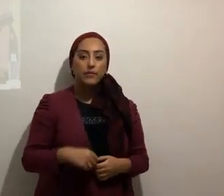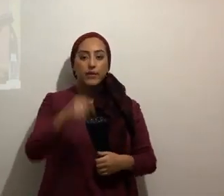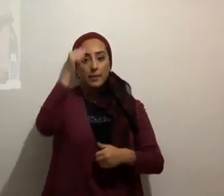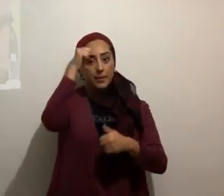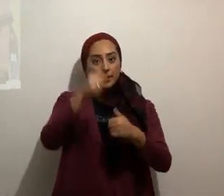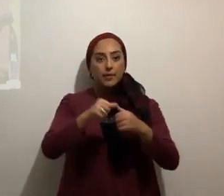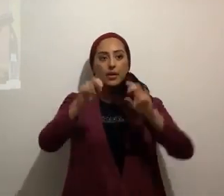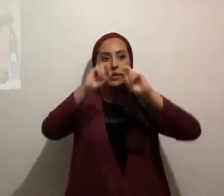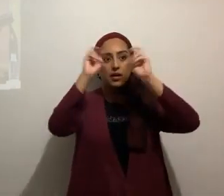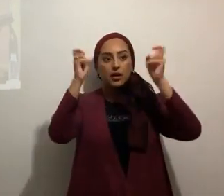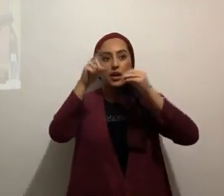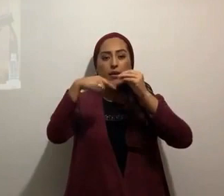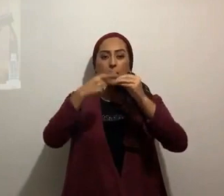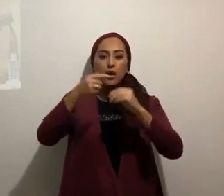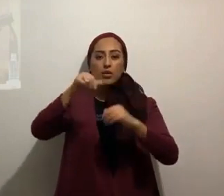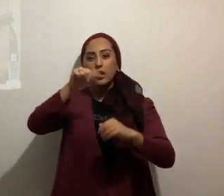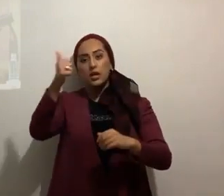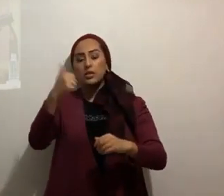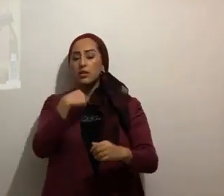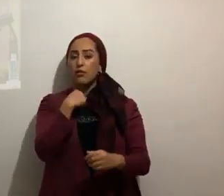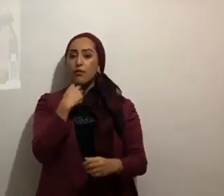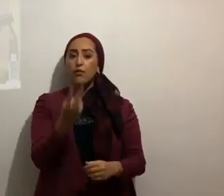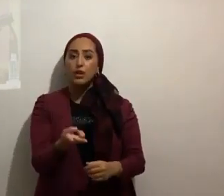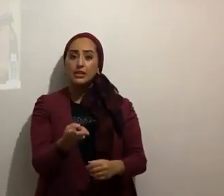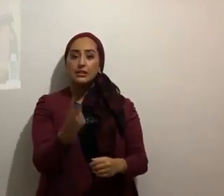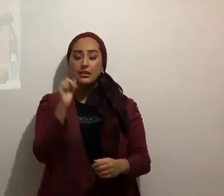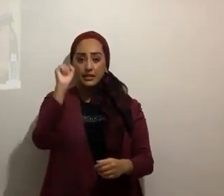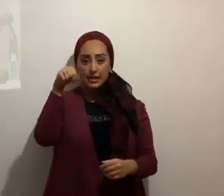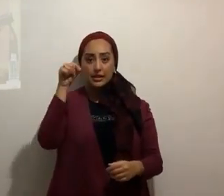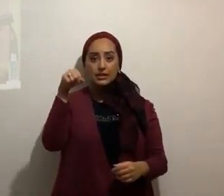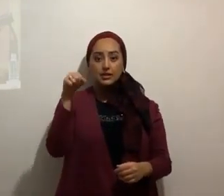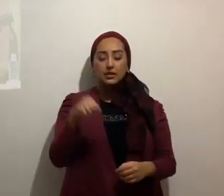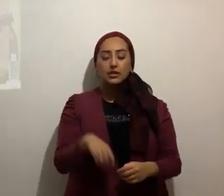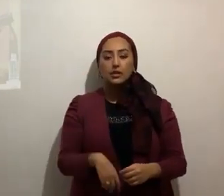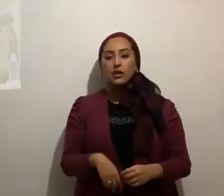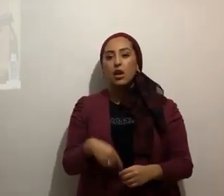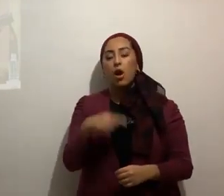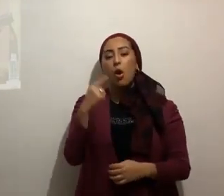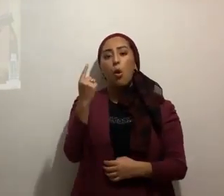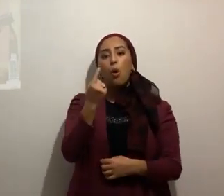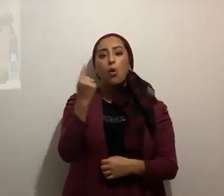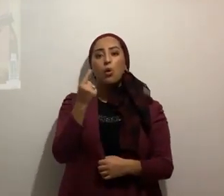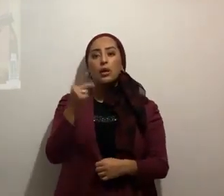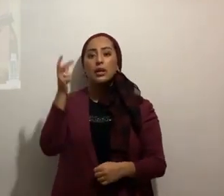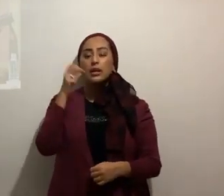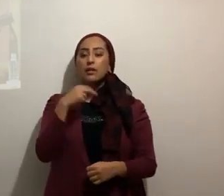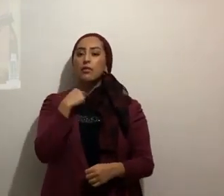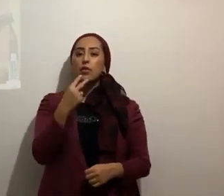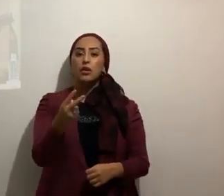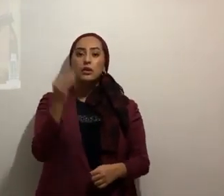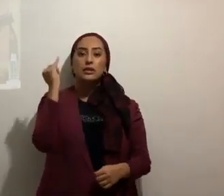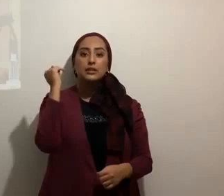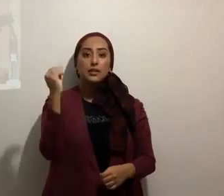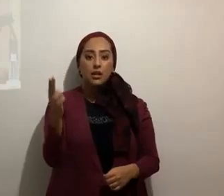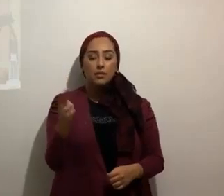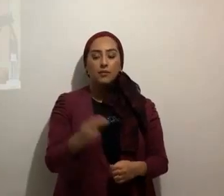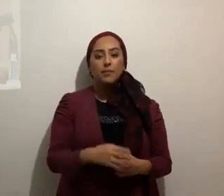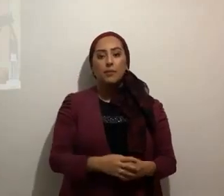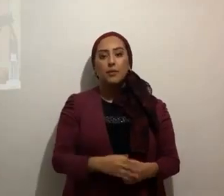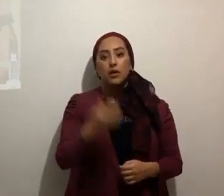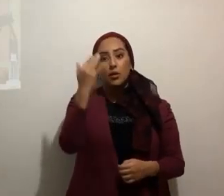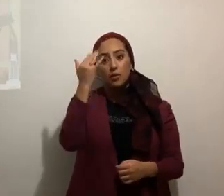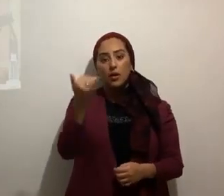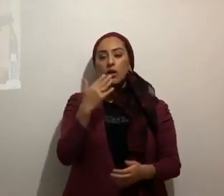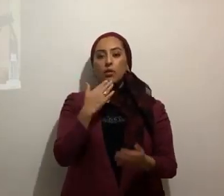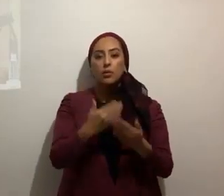¿Recuerdan los temas de las otras voces? ¿Sí? Entonces solamente se debe escuchar la voz de Yahweh. Por eso